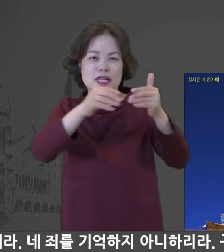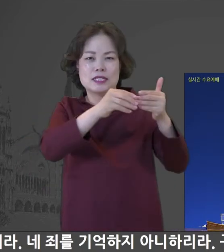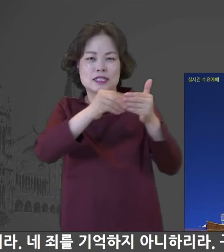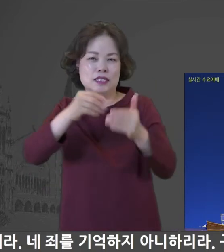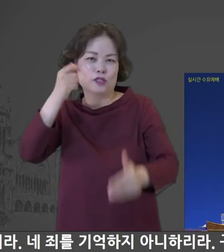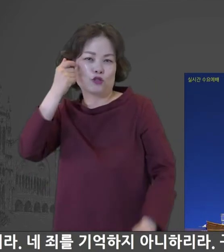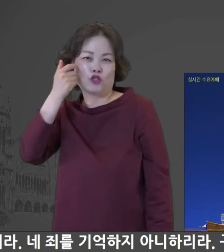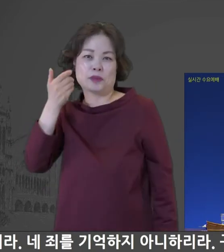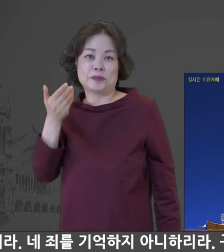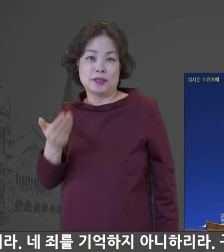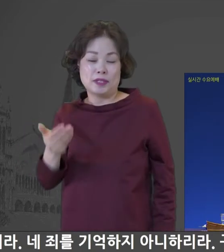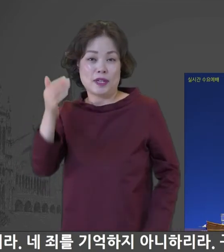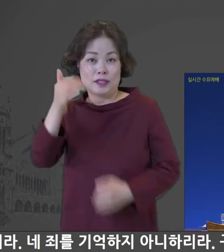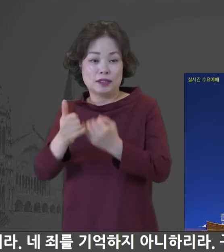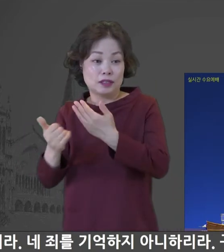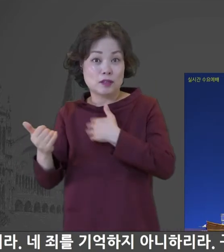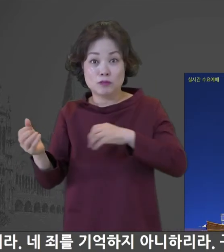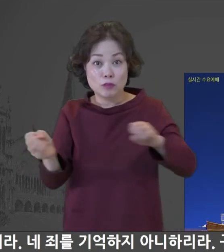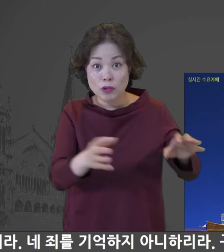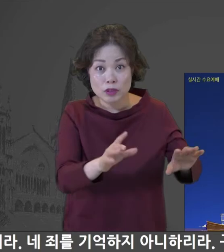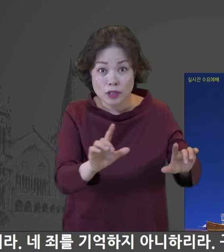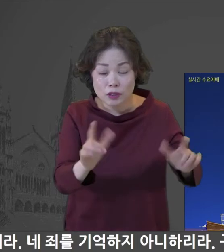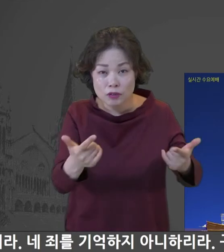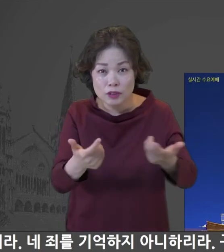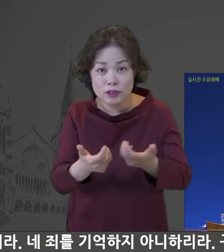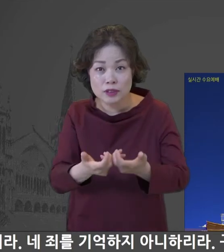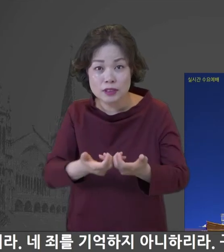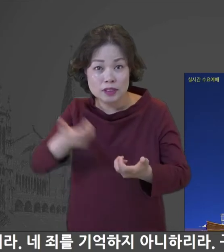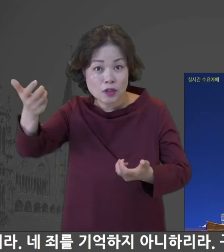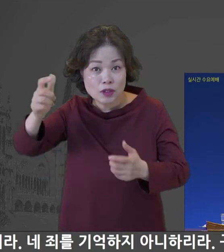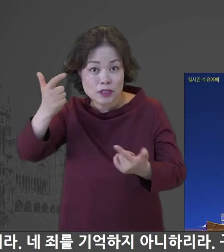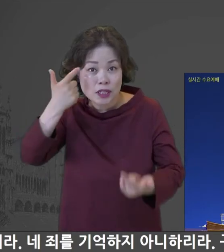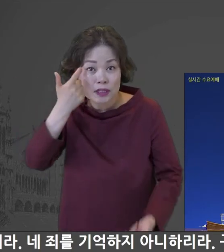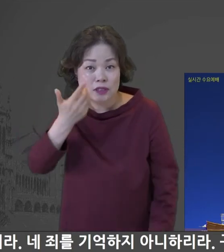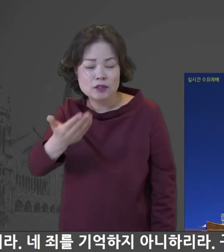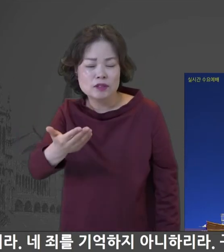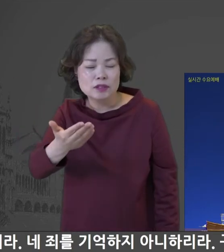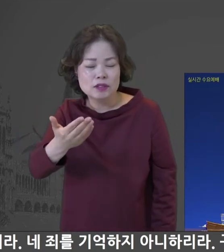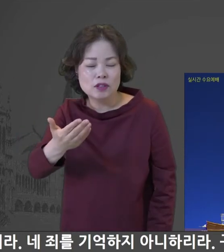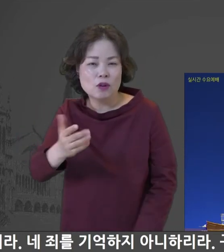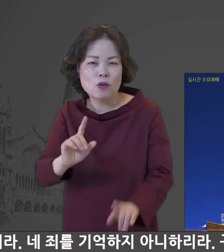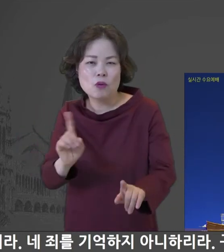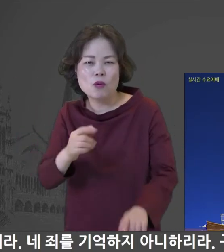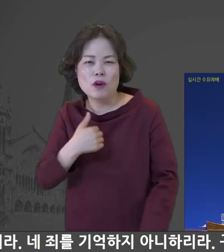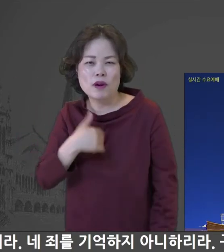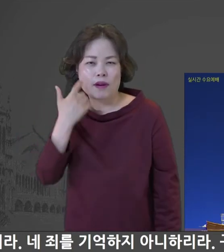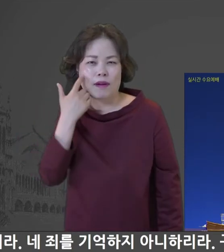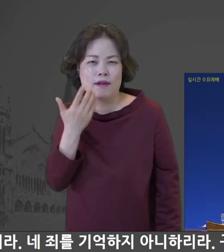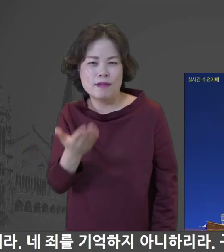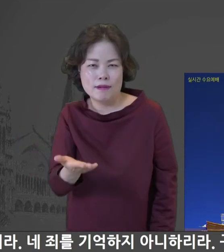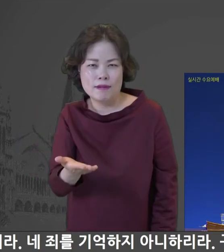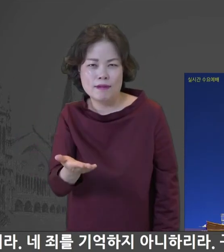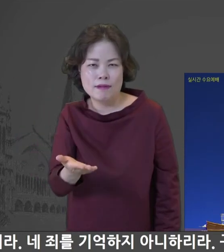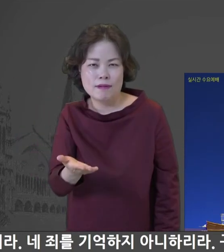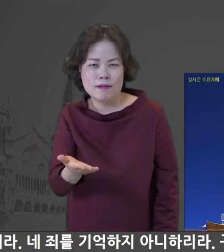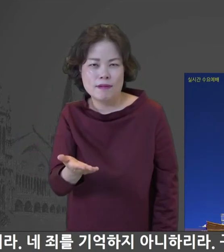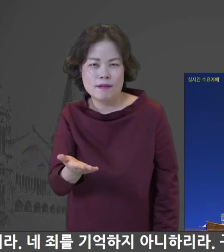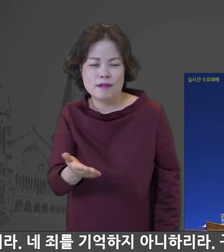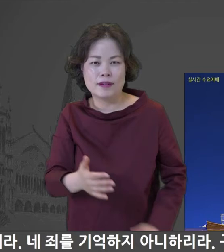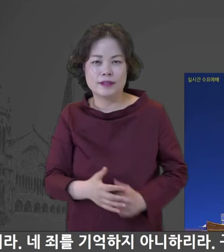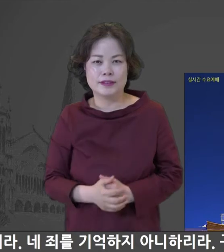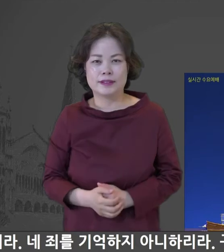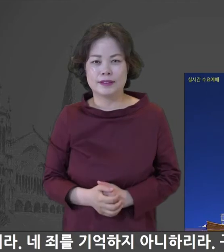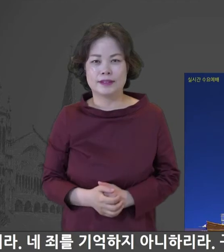계십니까? 하나님의 나를 버리지 않았고 나를 떠나지 않았습니까? 그것을 우리가 어떻게 알 수 있습니까?